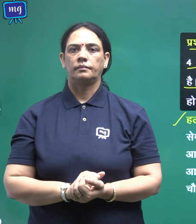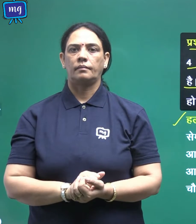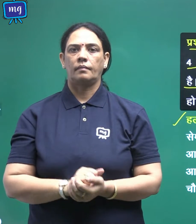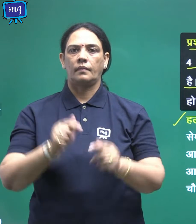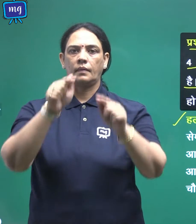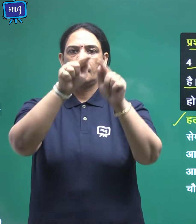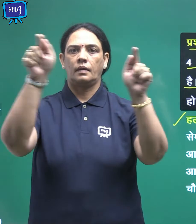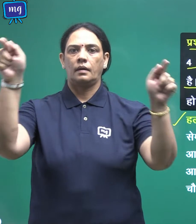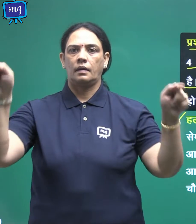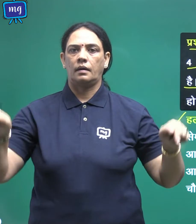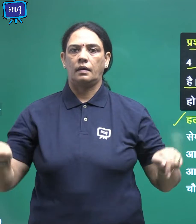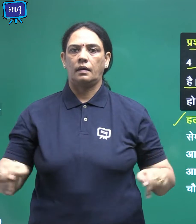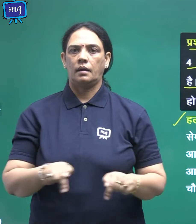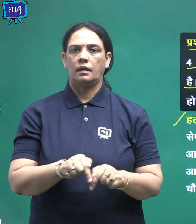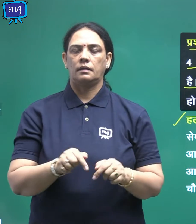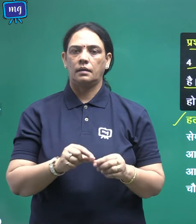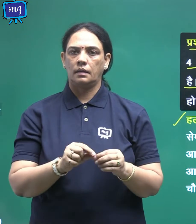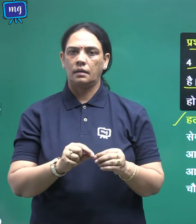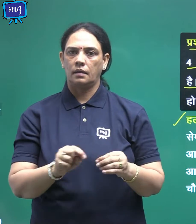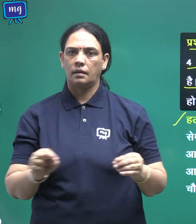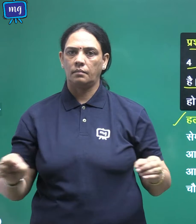आयत की लंबाई